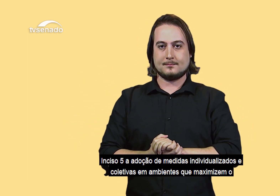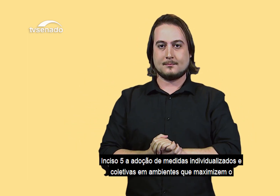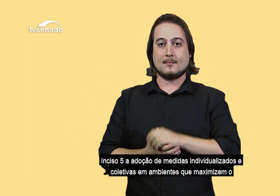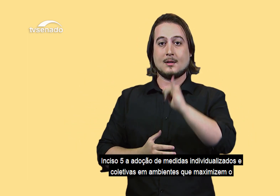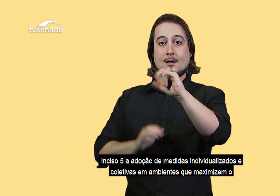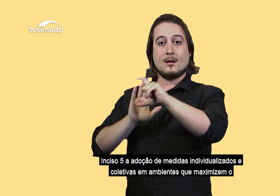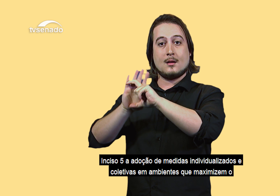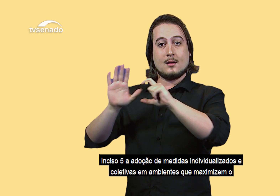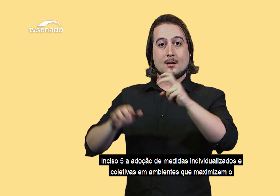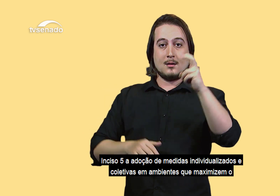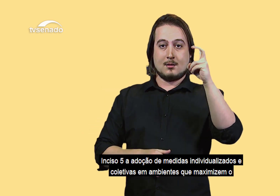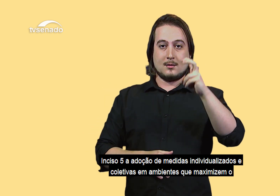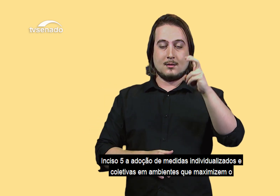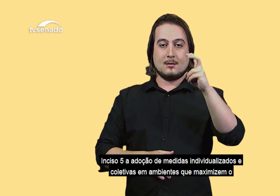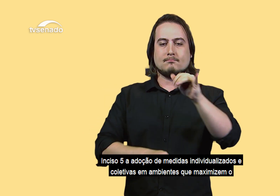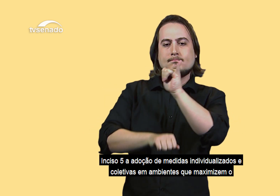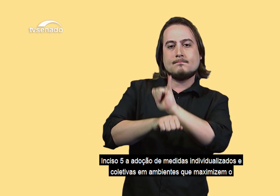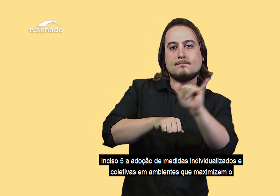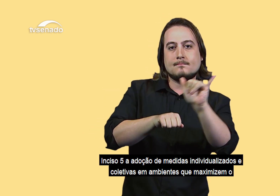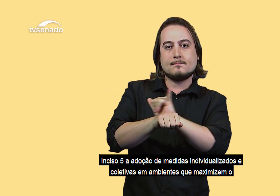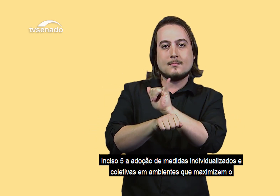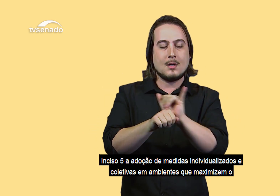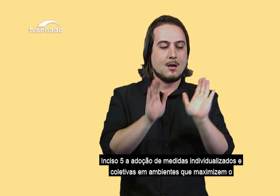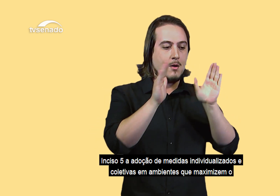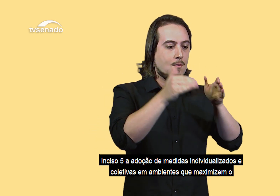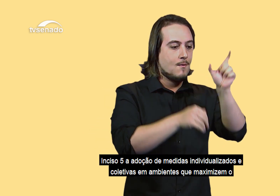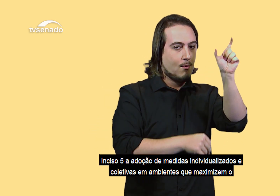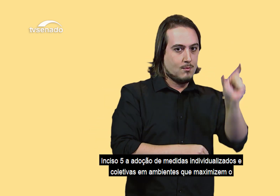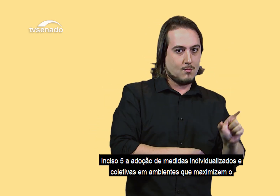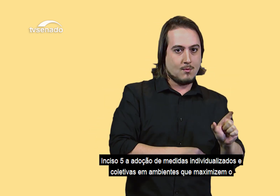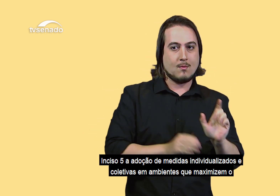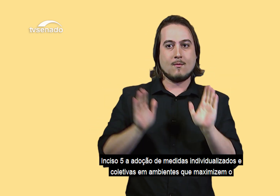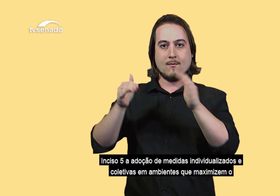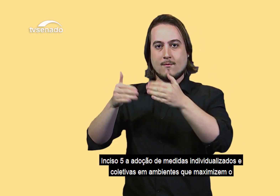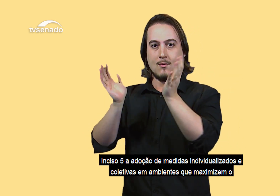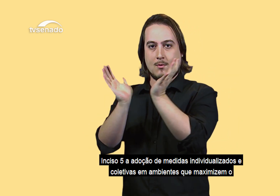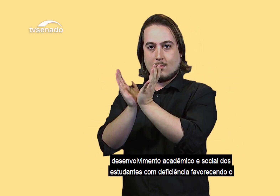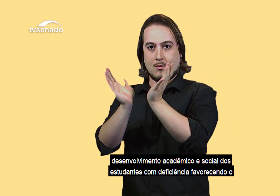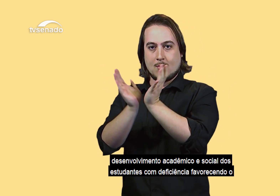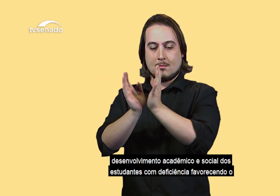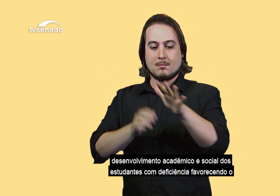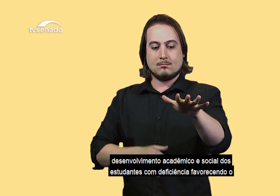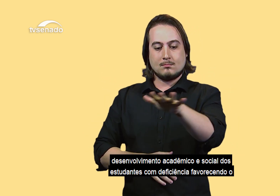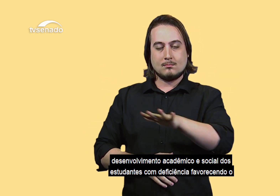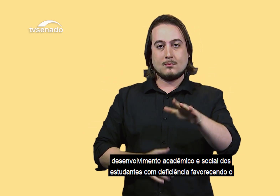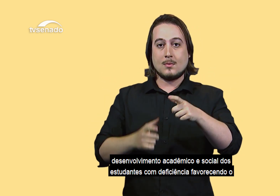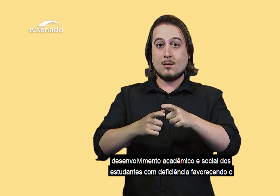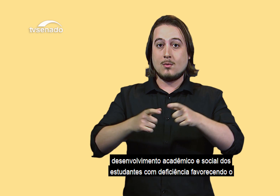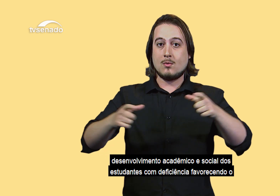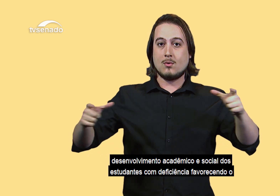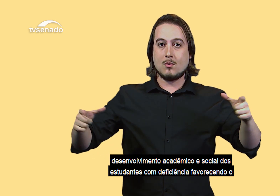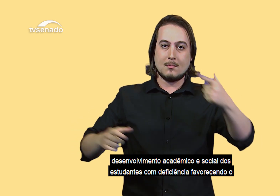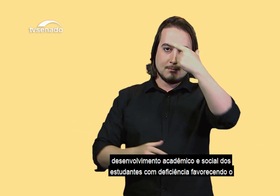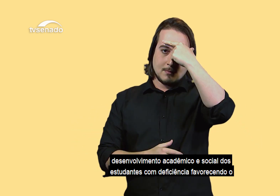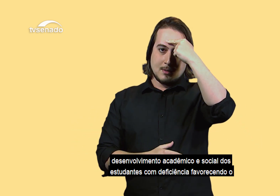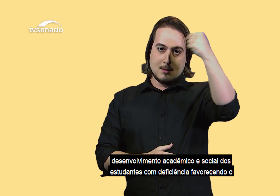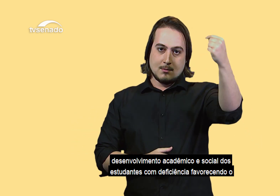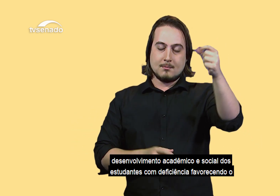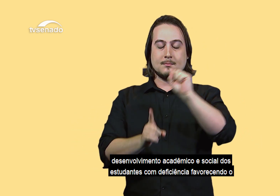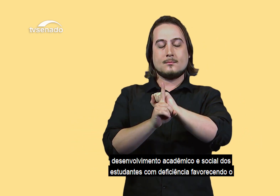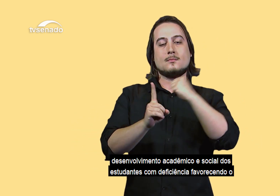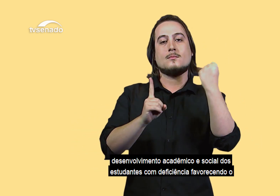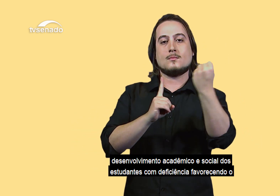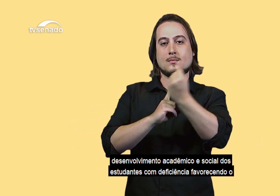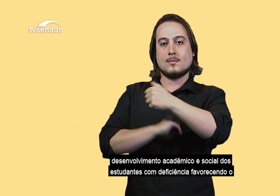Adoção de medidas individualizadas e coletivas em ambientes que maximizem o desenvolvimento acadêmico e social dos